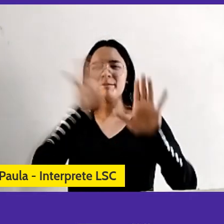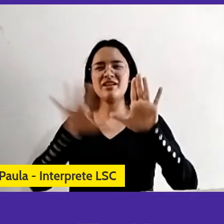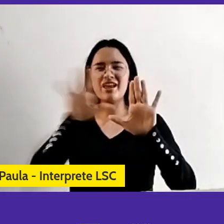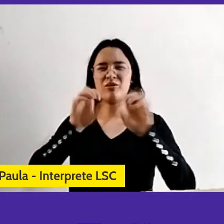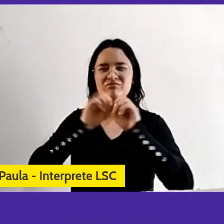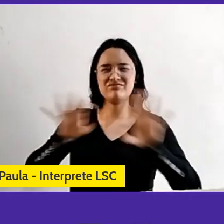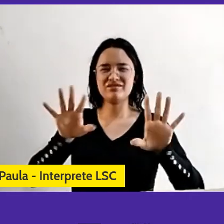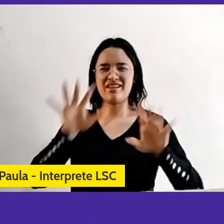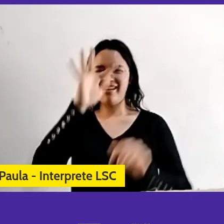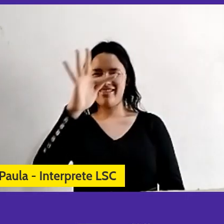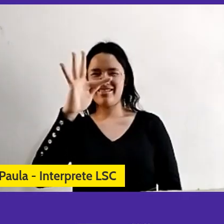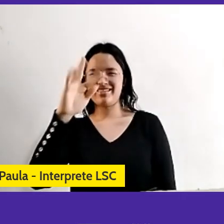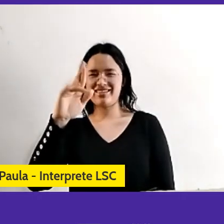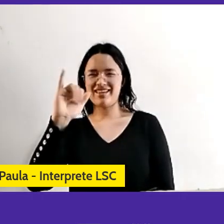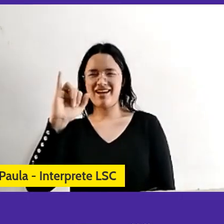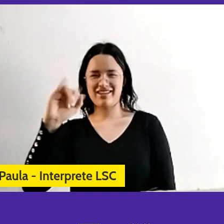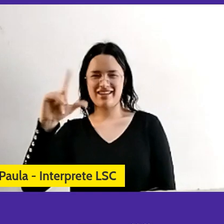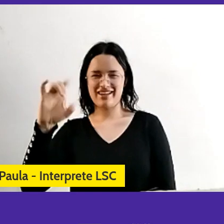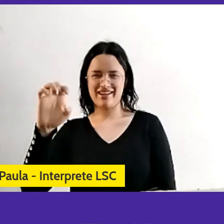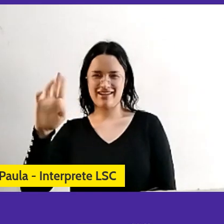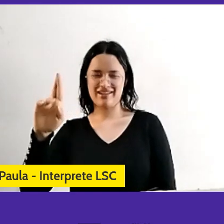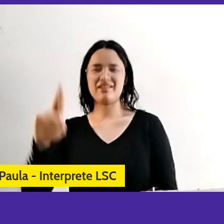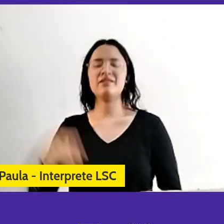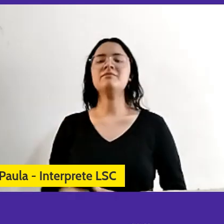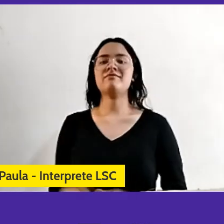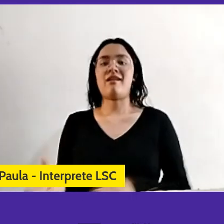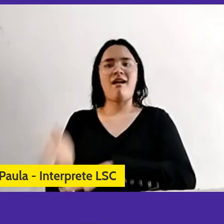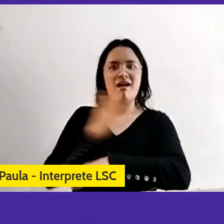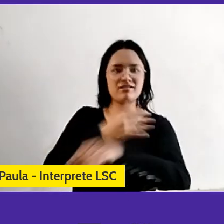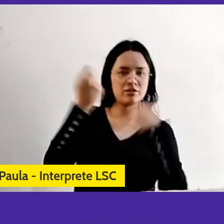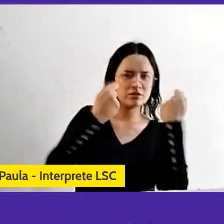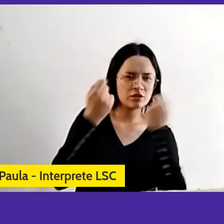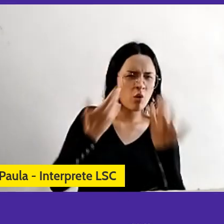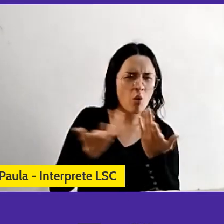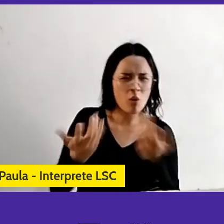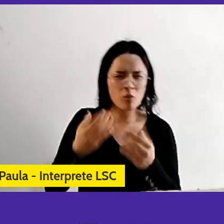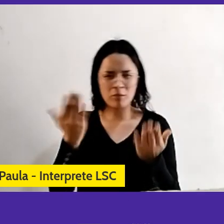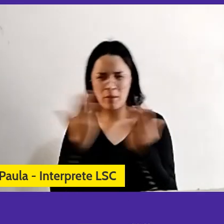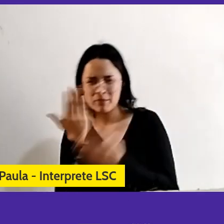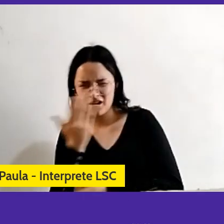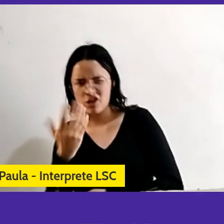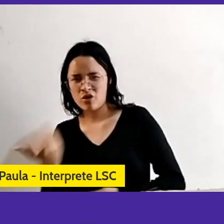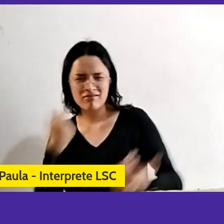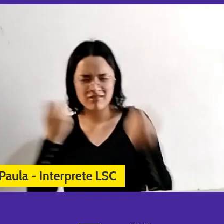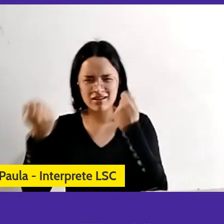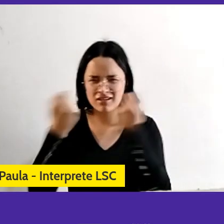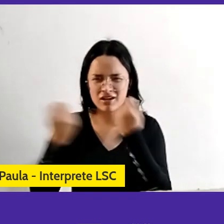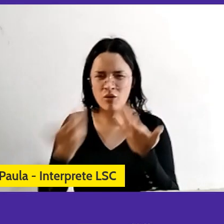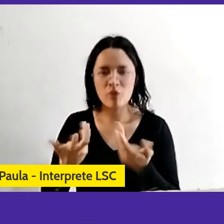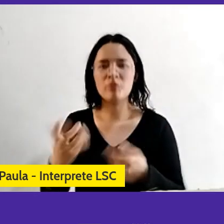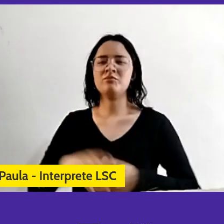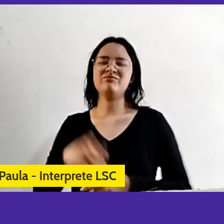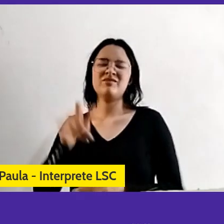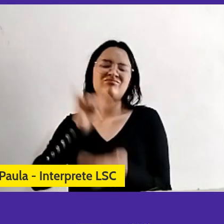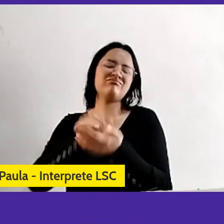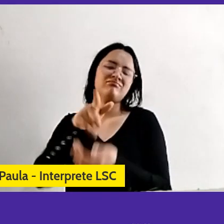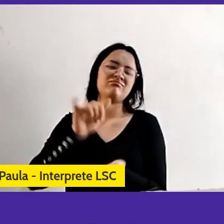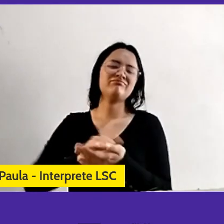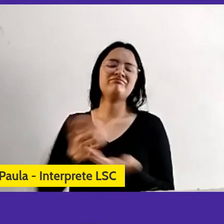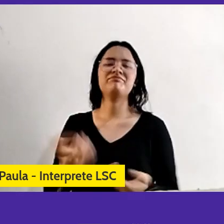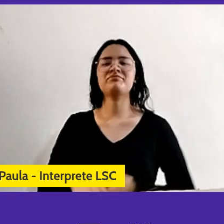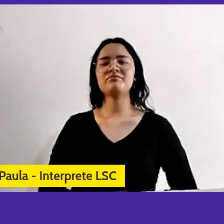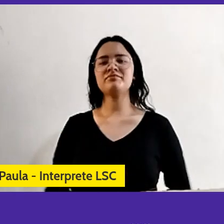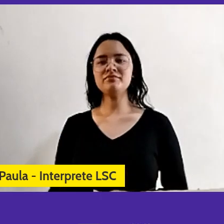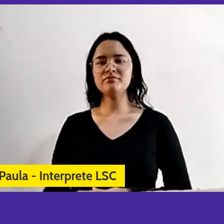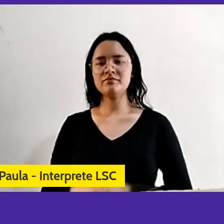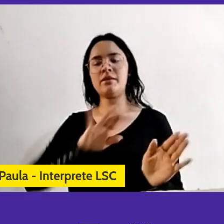es lo primero que ve la gente a la hora de elegir una película. Así que, bueno, un poco eso es el consejo, lo que